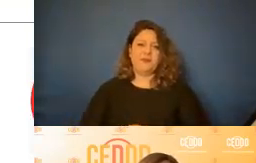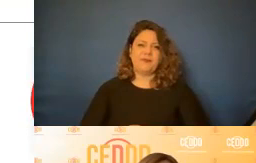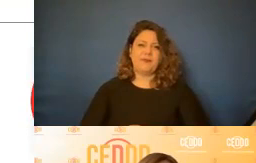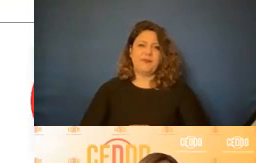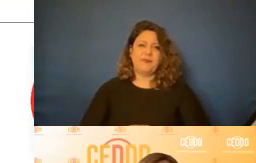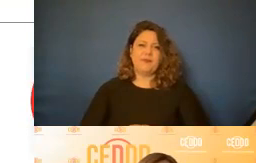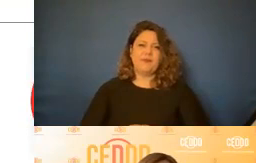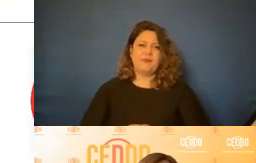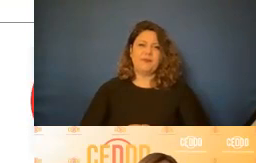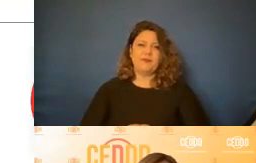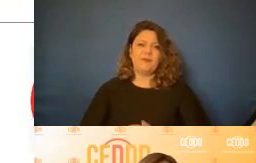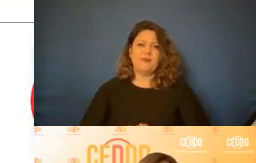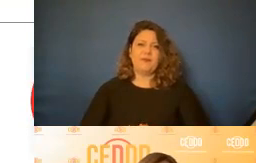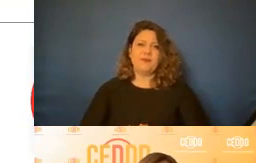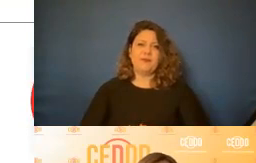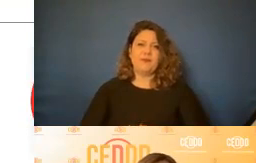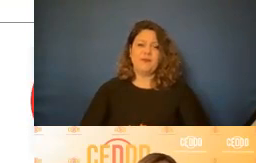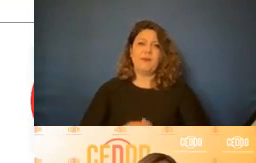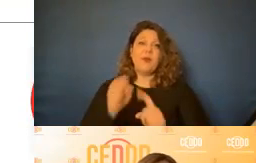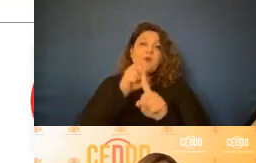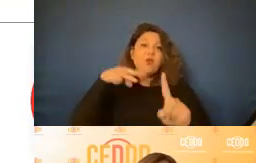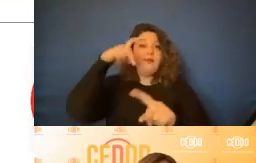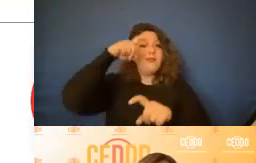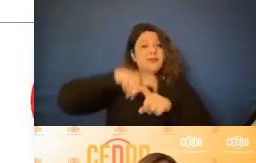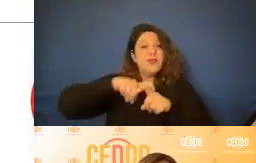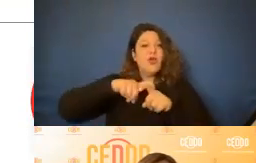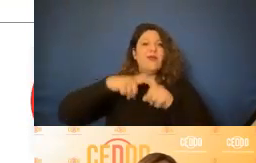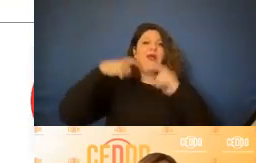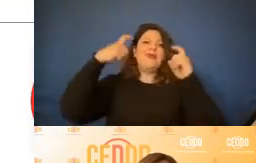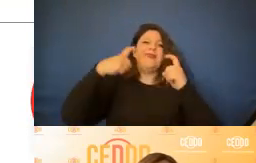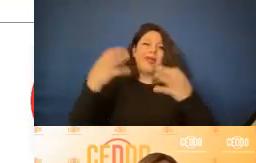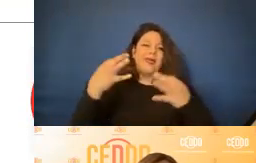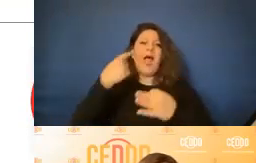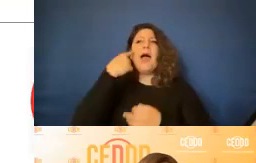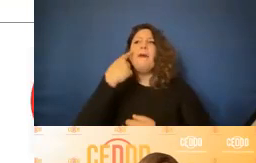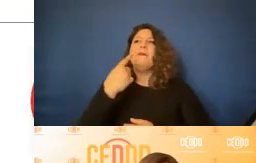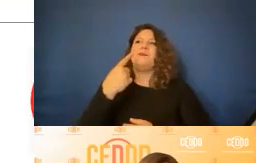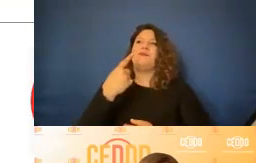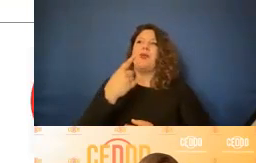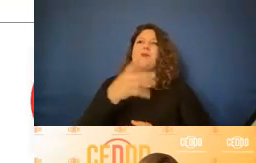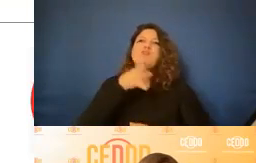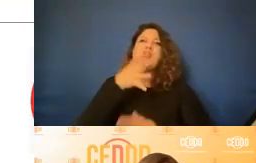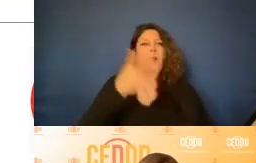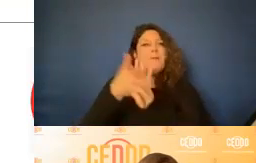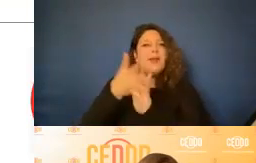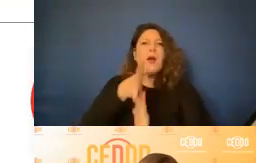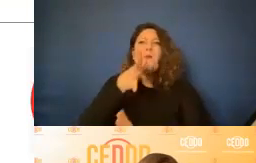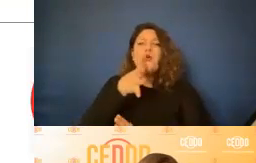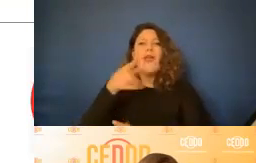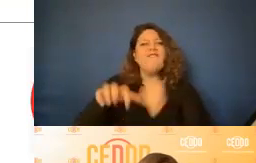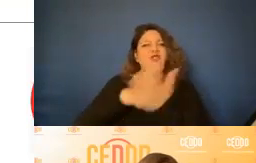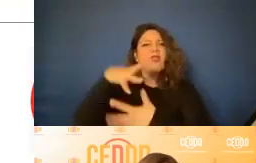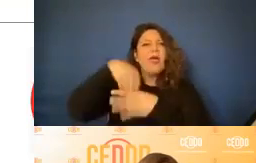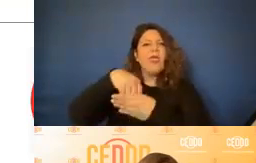el punto de vista de la psicología explicar las razones por qué existe esta violencia en el aula y a veces